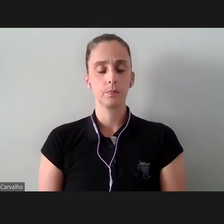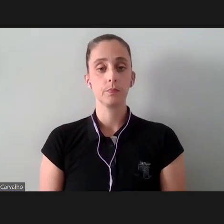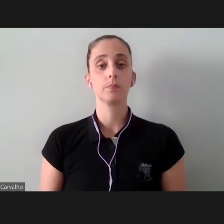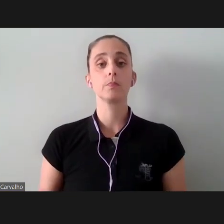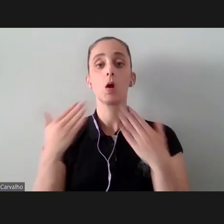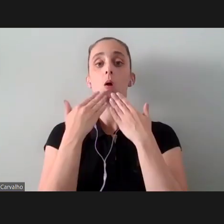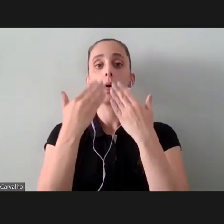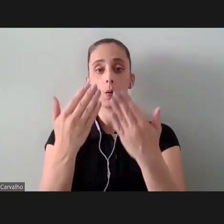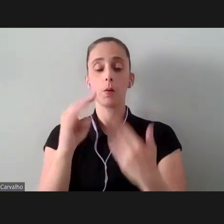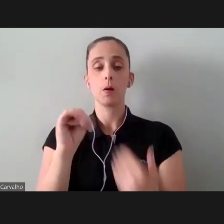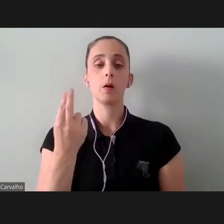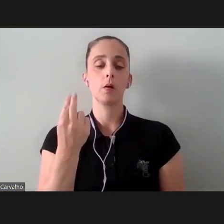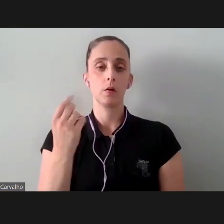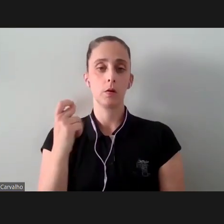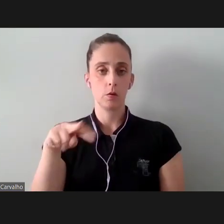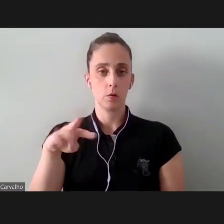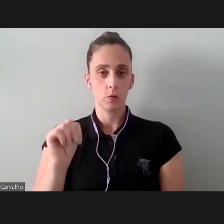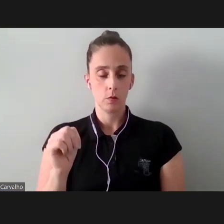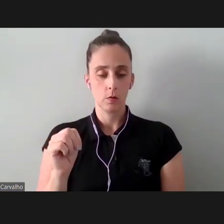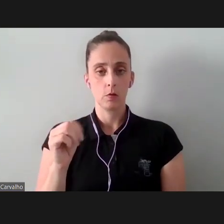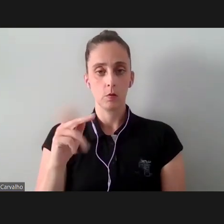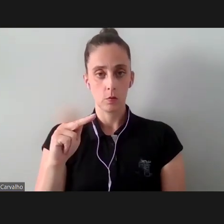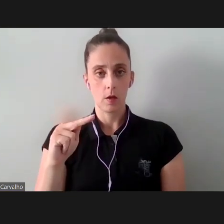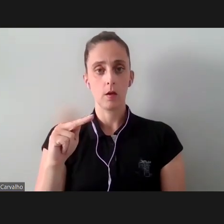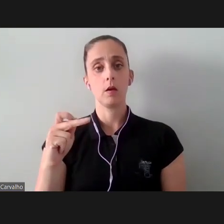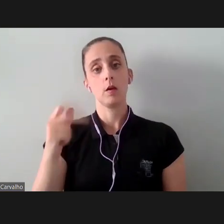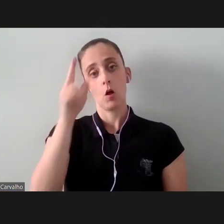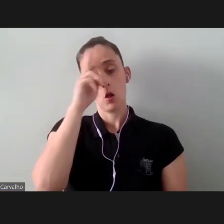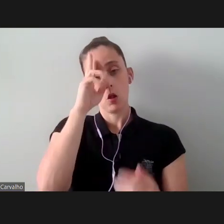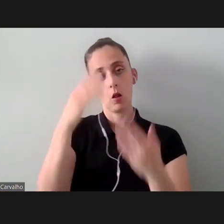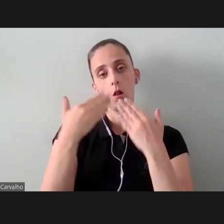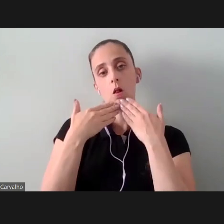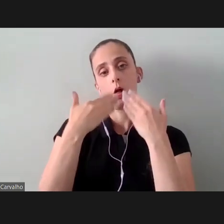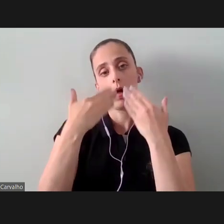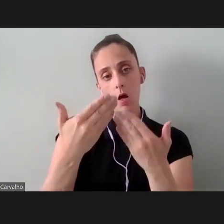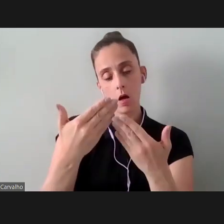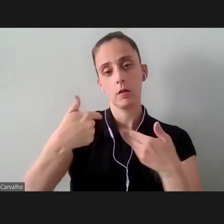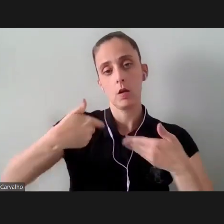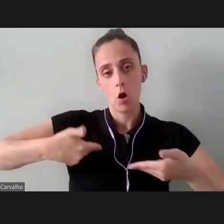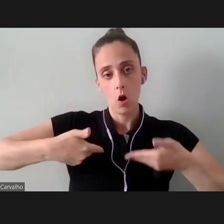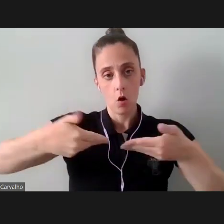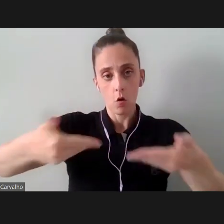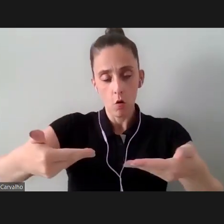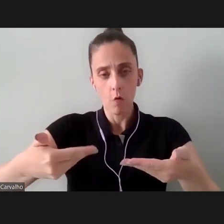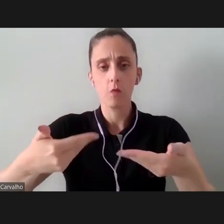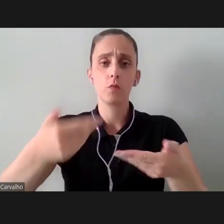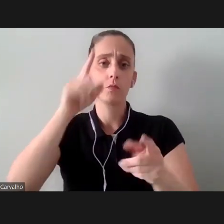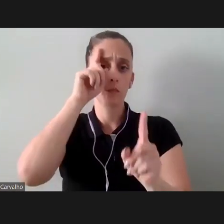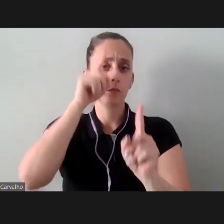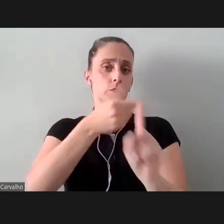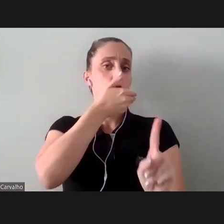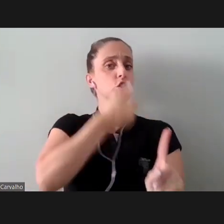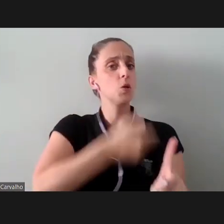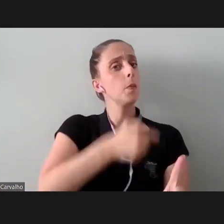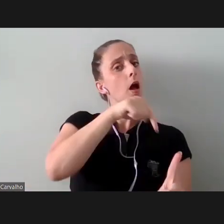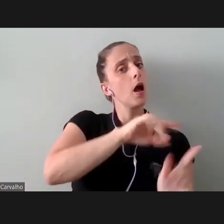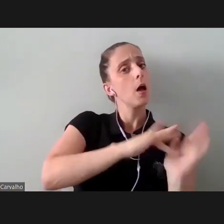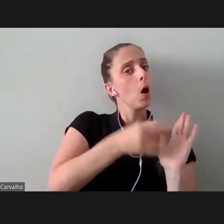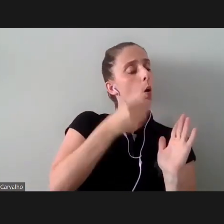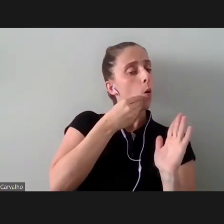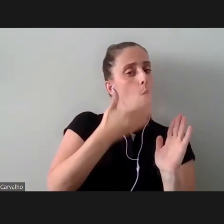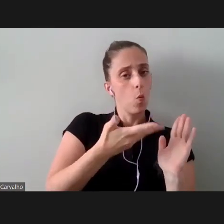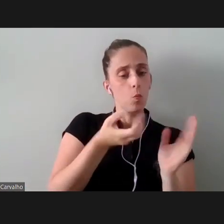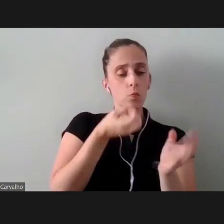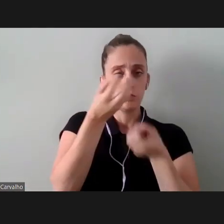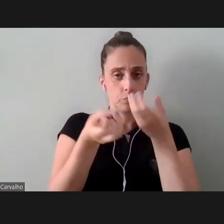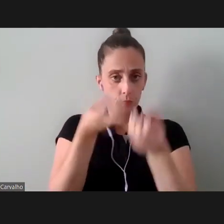Obrigada, Suzana. Queria começar agradecendo o convite para compartilhar a experiência brasileira e